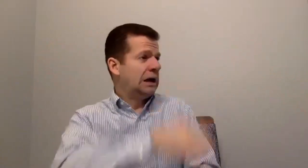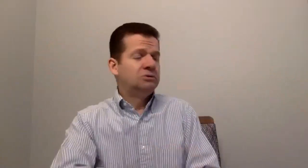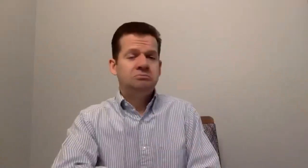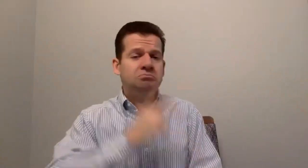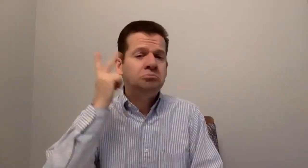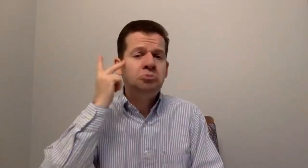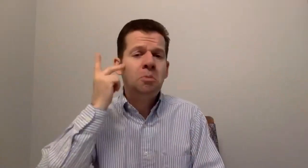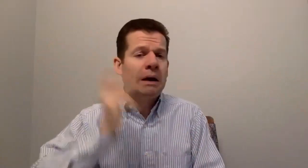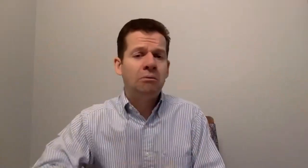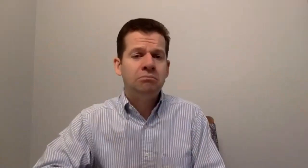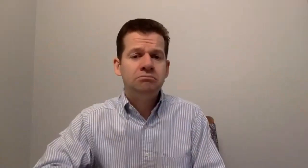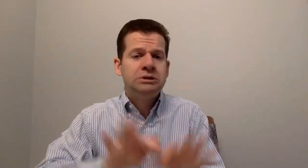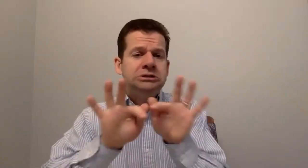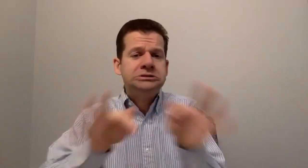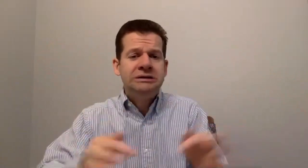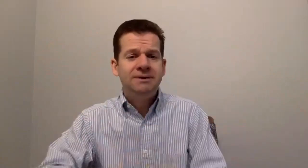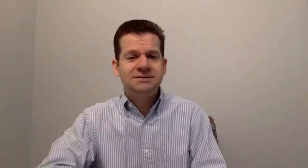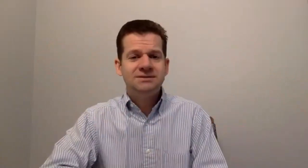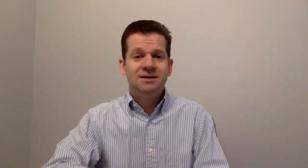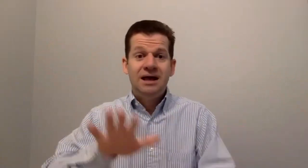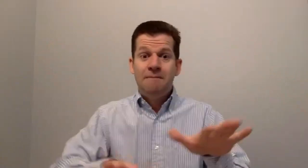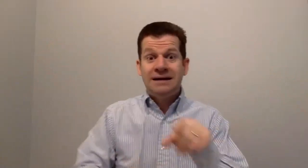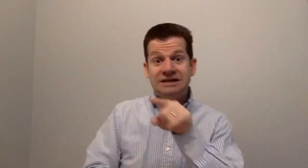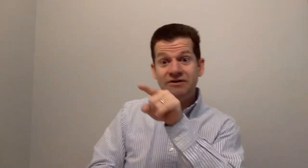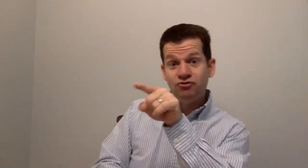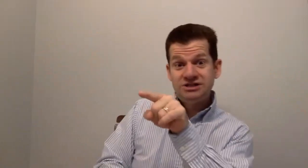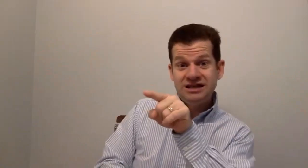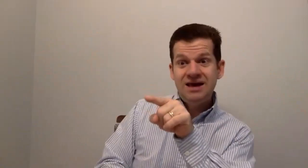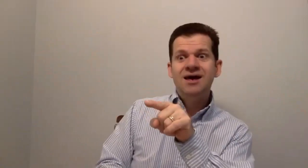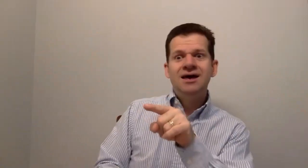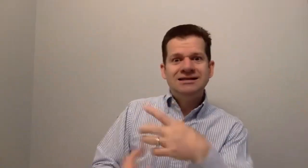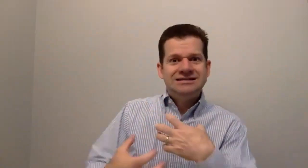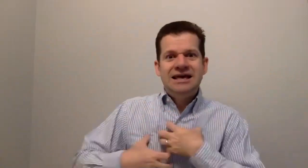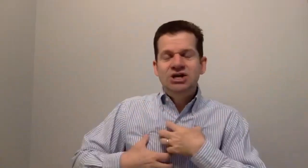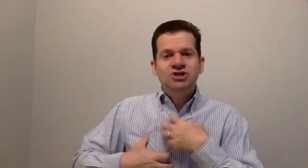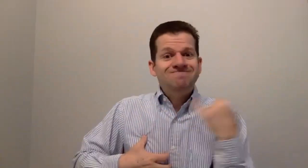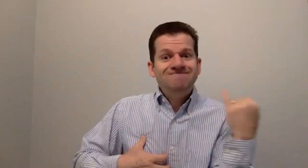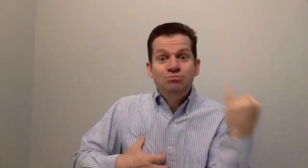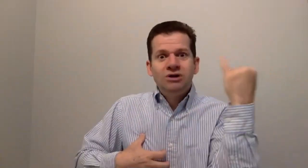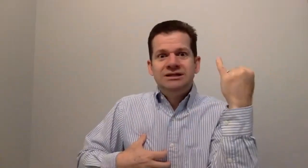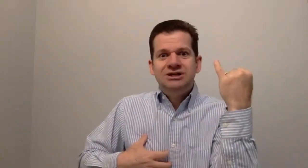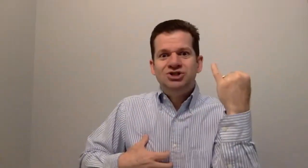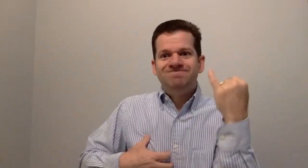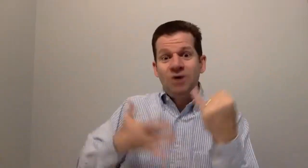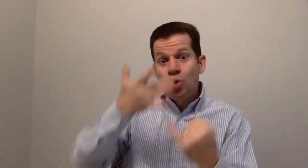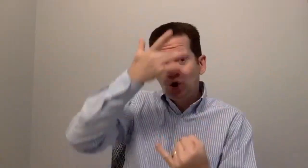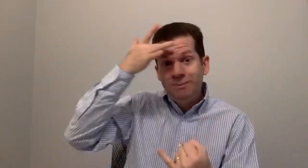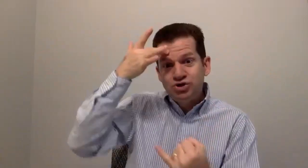obrigado. Normal, simples. Mas talvez você sente importante quando a